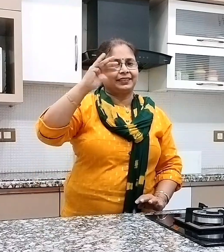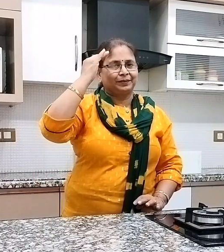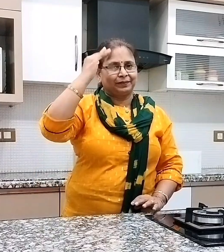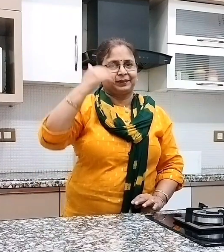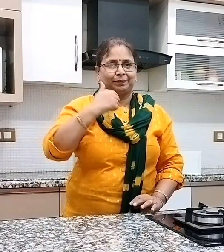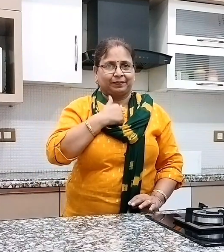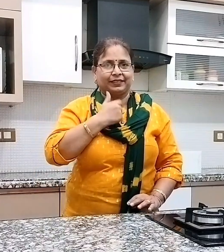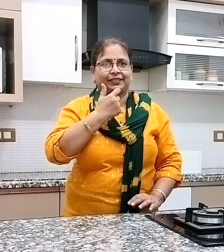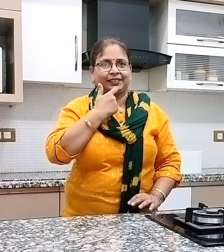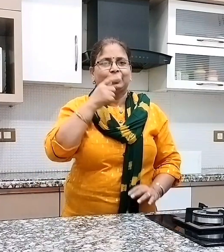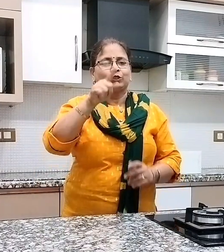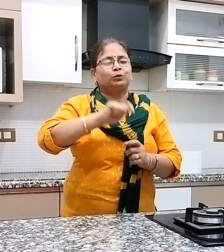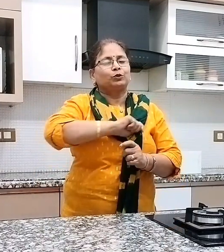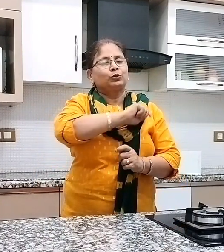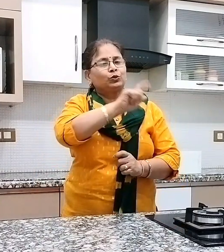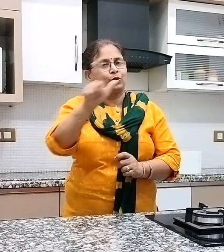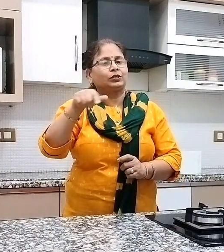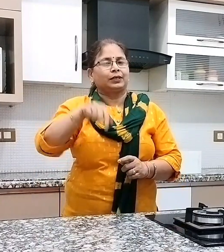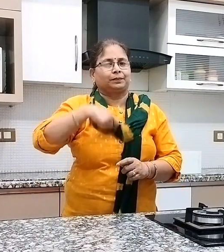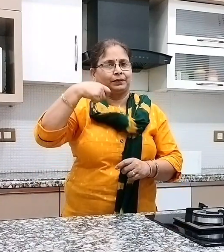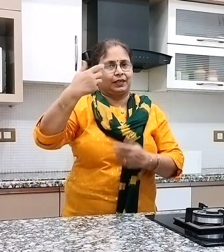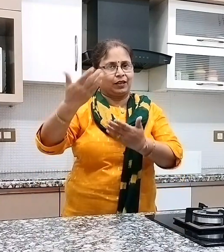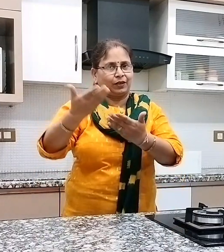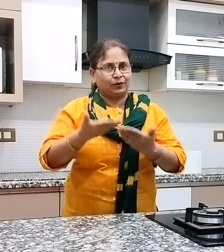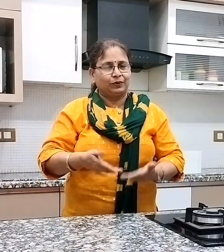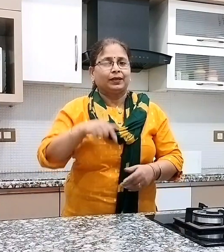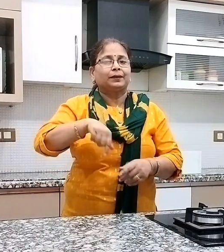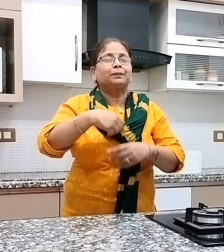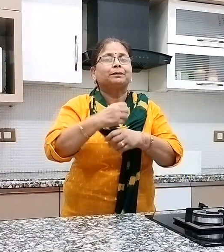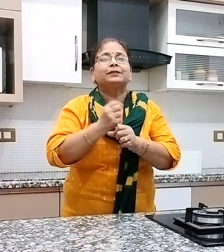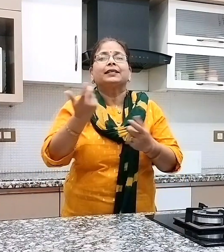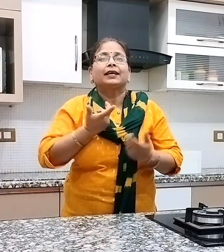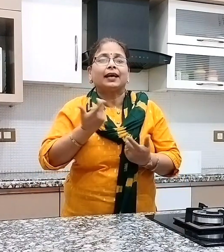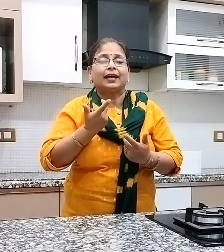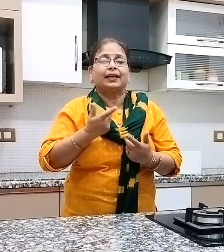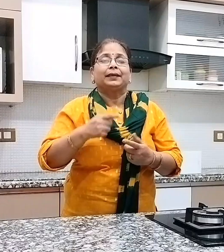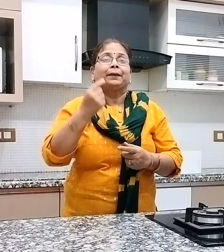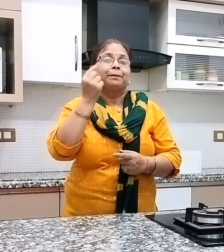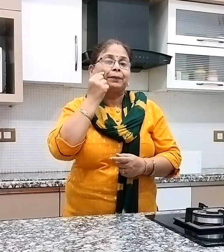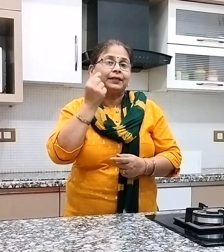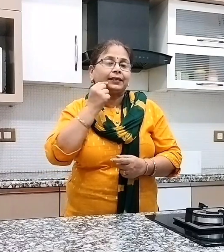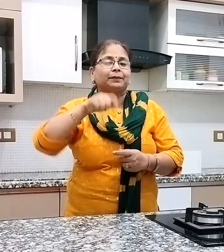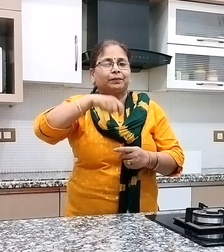हेलो फ्रेंज मैं सिखाया आपका यूट्टूब चैनल पर स्वागत करती हूँ आज हम बनाएंगे साही विंडी